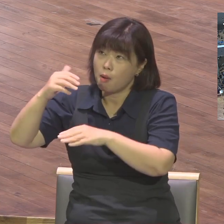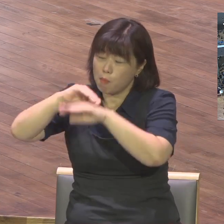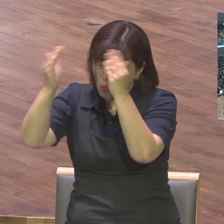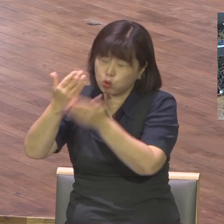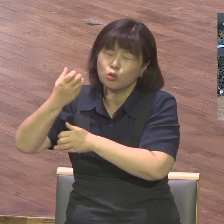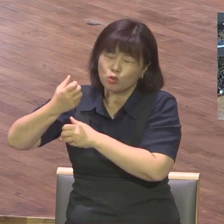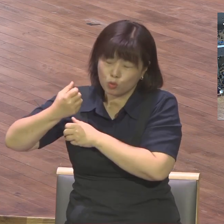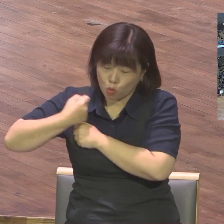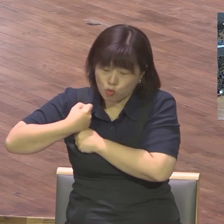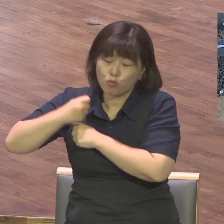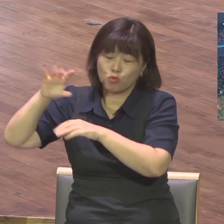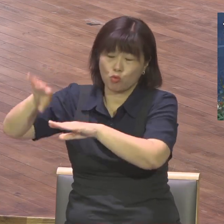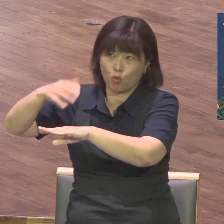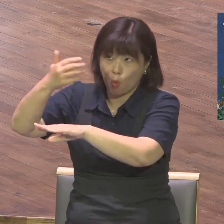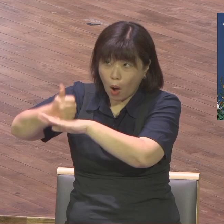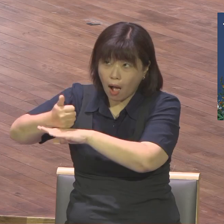하였더라.